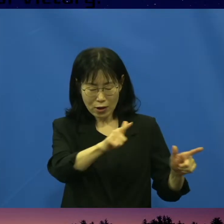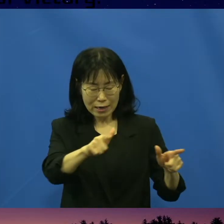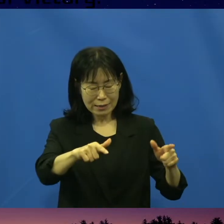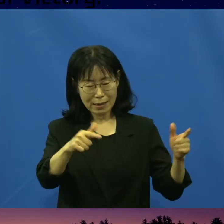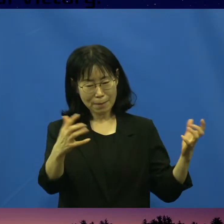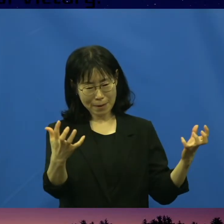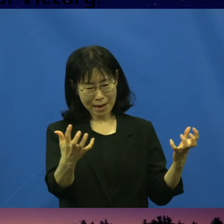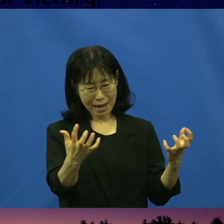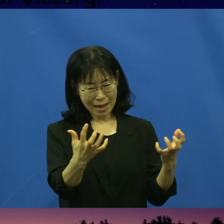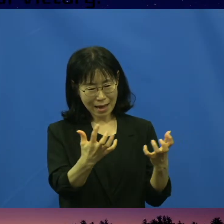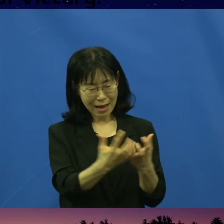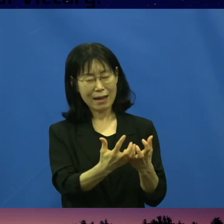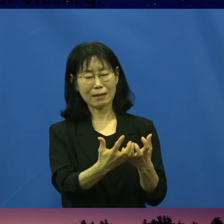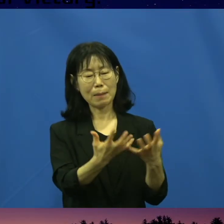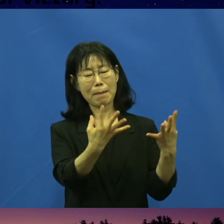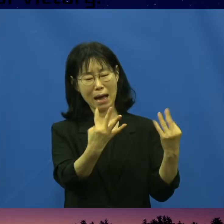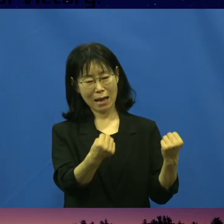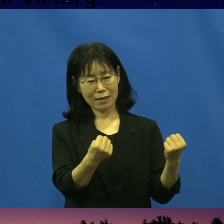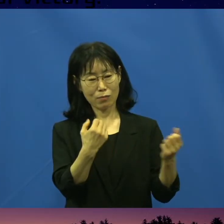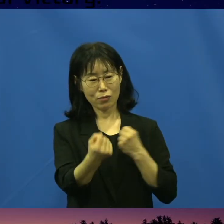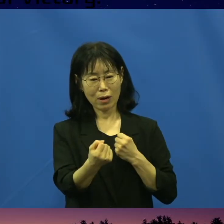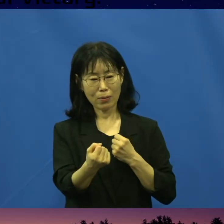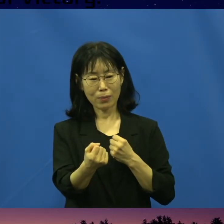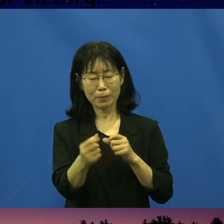인생을 곤두박질치게 합니다.